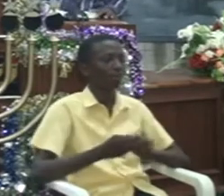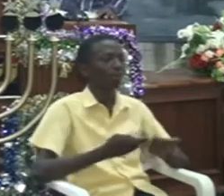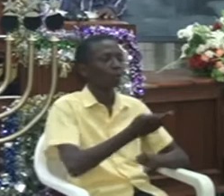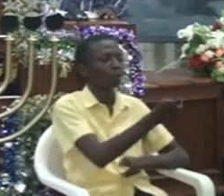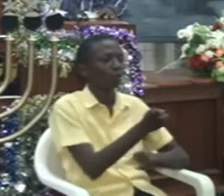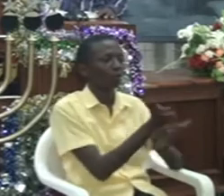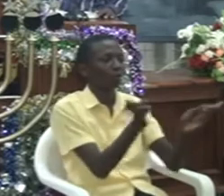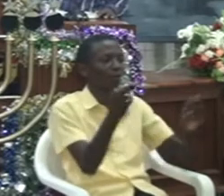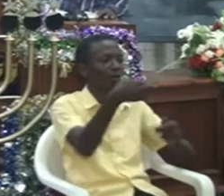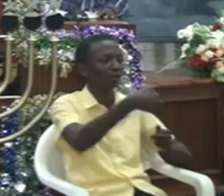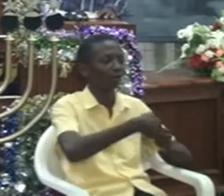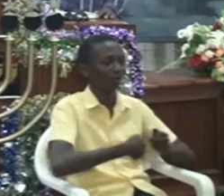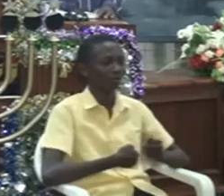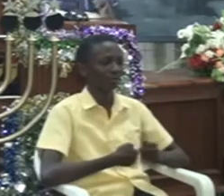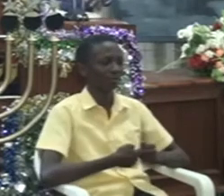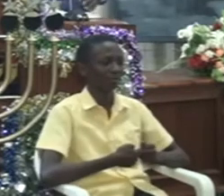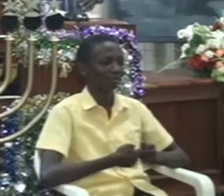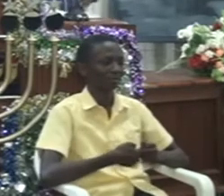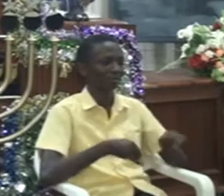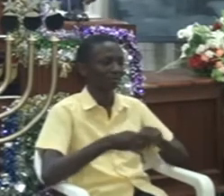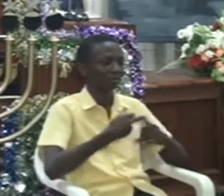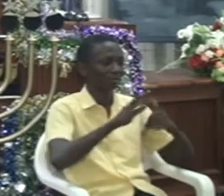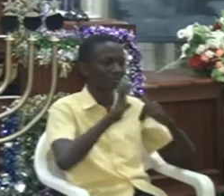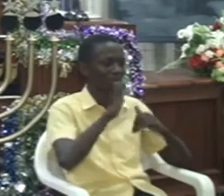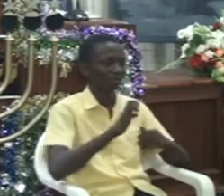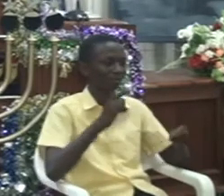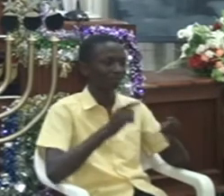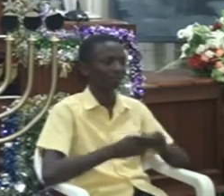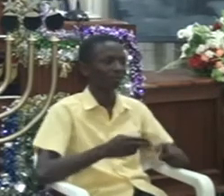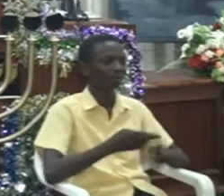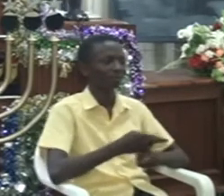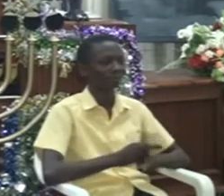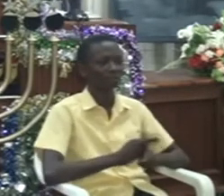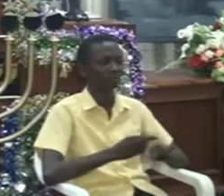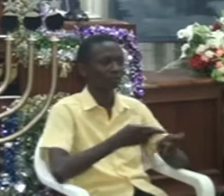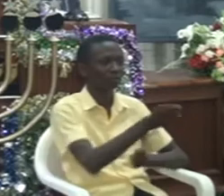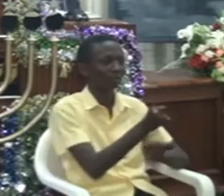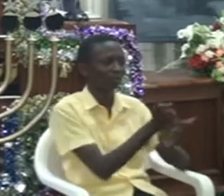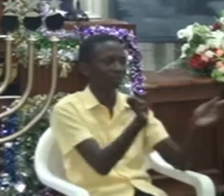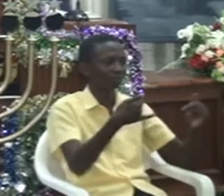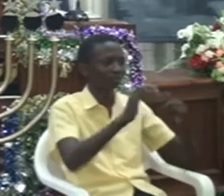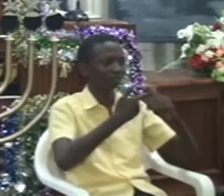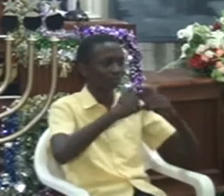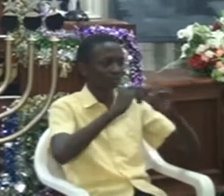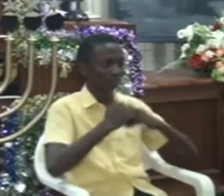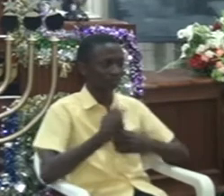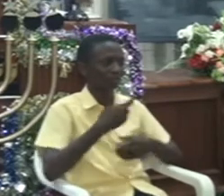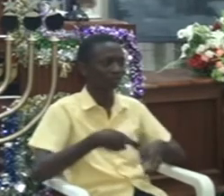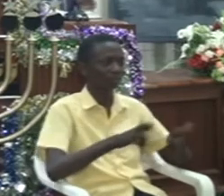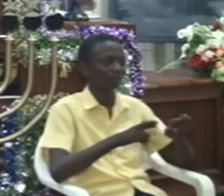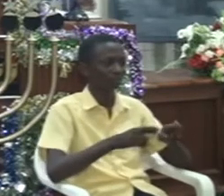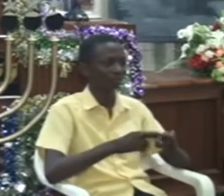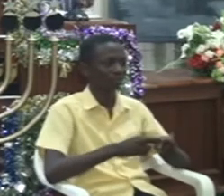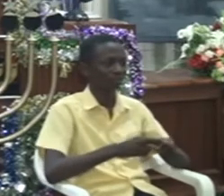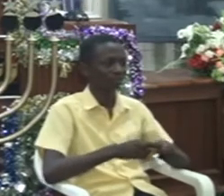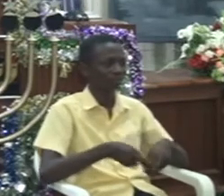masanga njia BDG. Parce que s'il est là au repos BDG, parce que akiwa pale kwa masanga njia BDG, il y a une route, s'il y va, il va tomber dans l'eau,